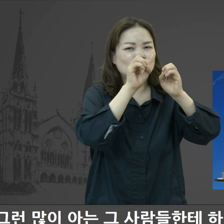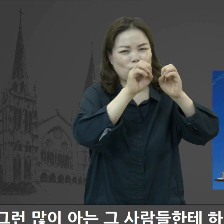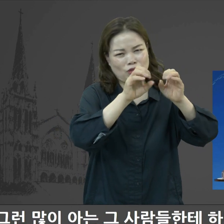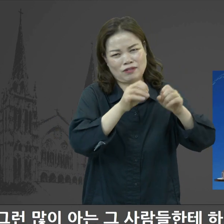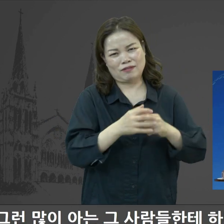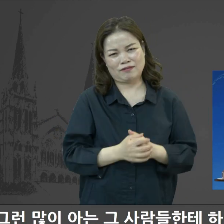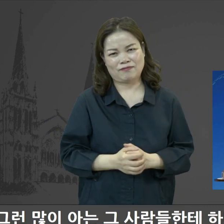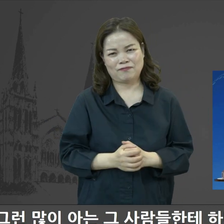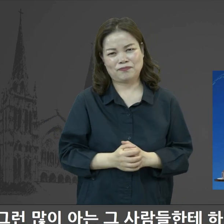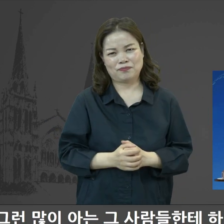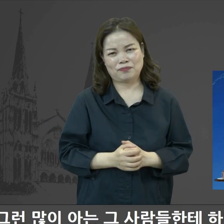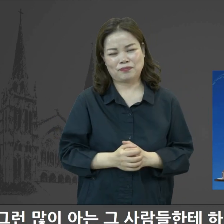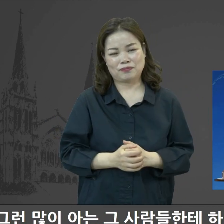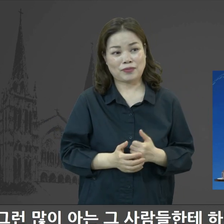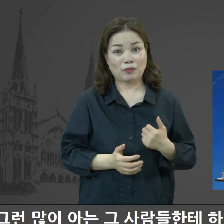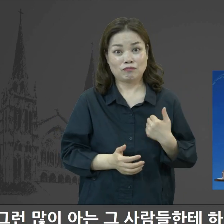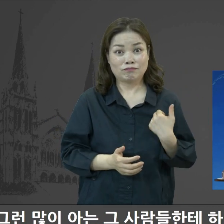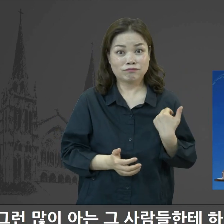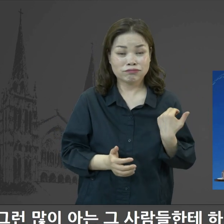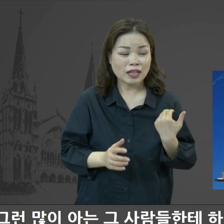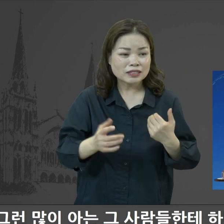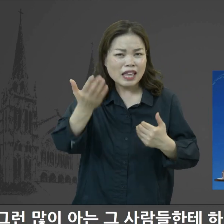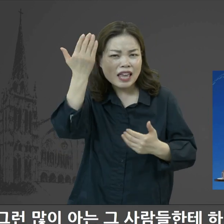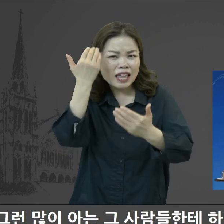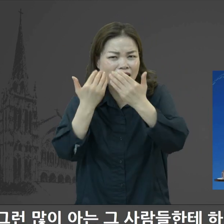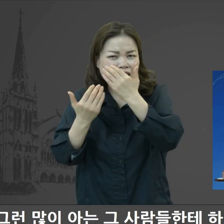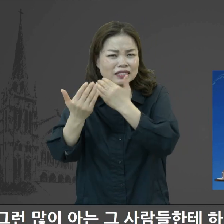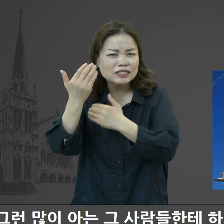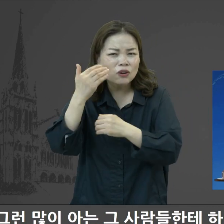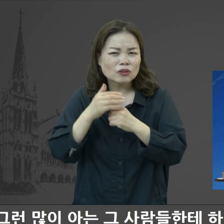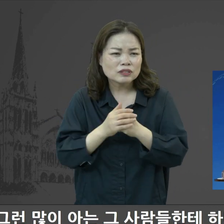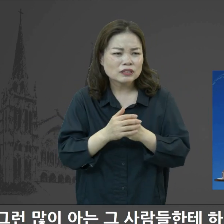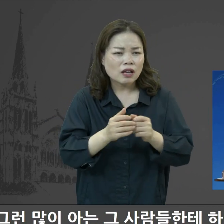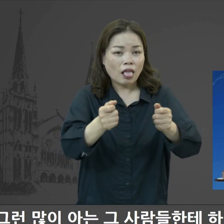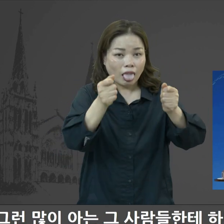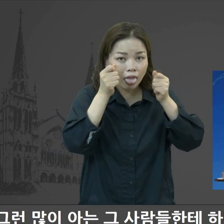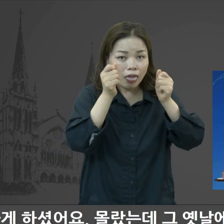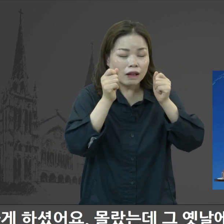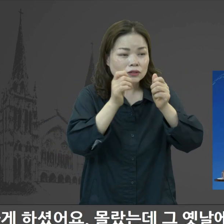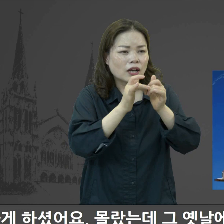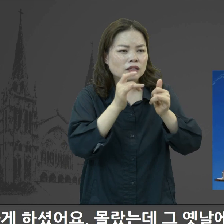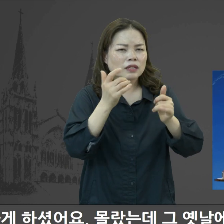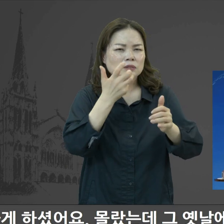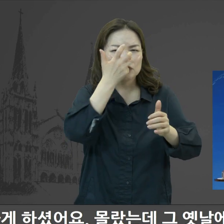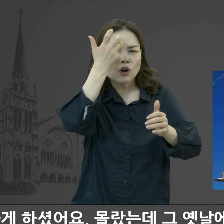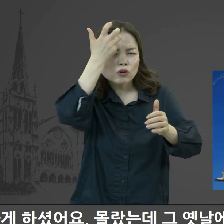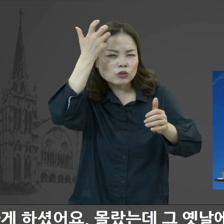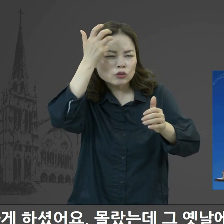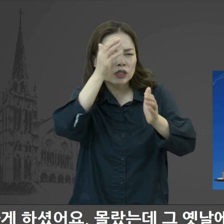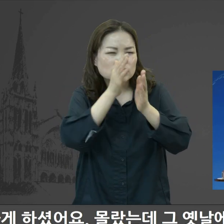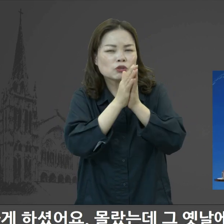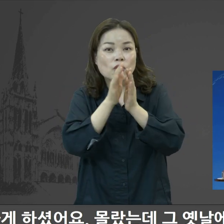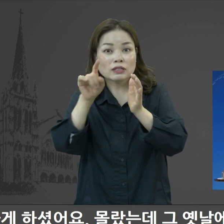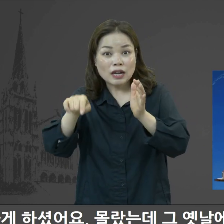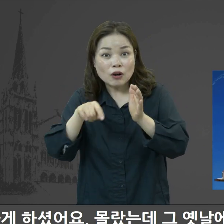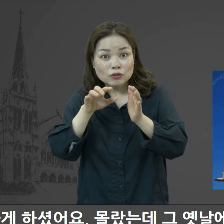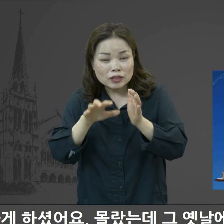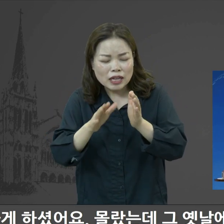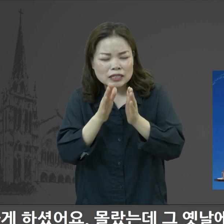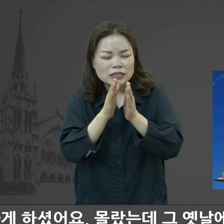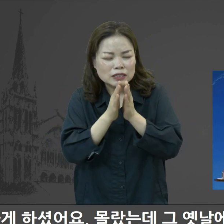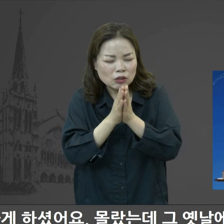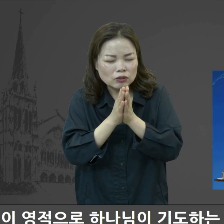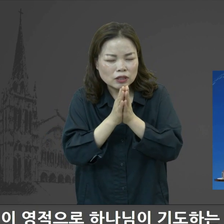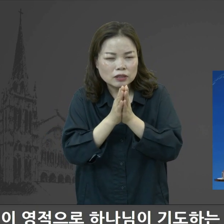하셨어요. 몰랐는데 그 옛날에 도사 같던 그런 분들이요, 하나님이 영적으로 하나님이 기도하는 가운데 그냥